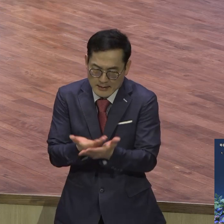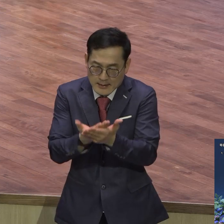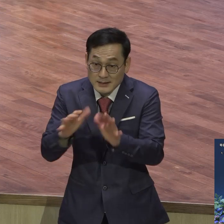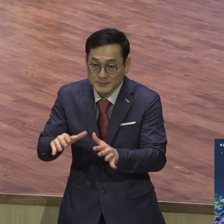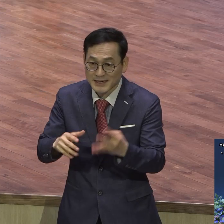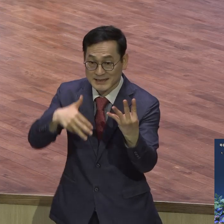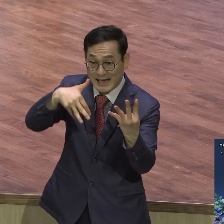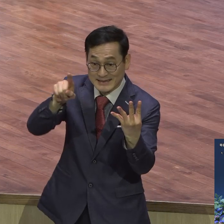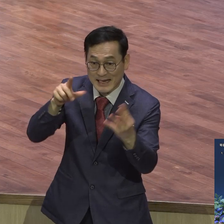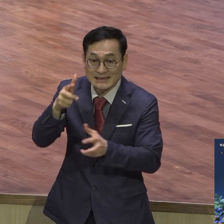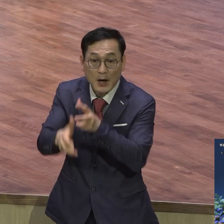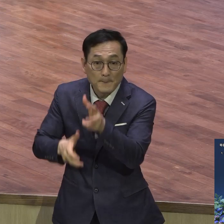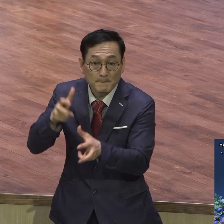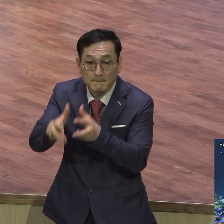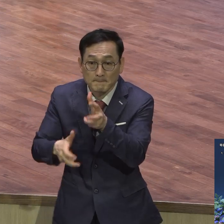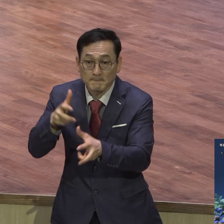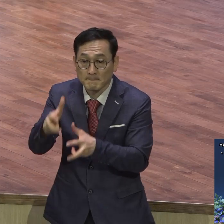틀려요.